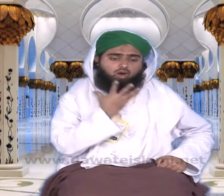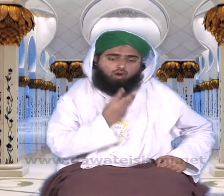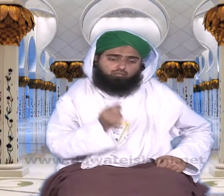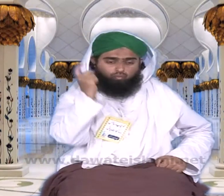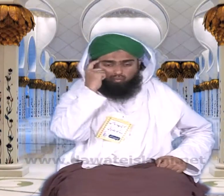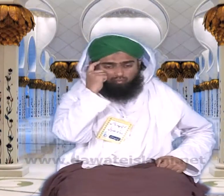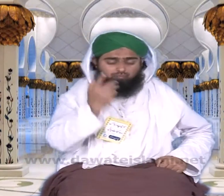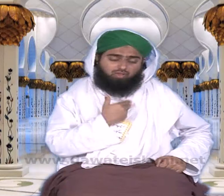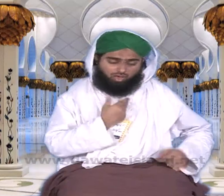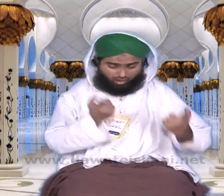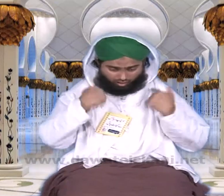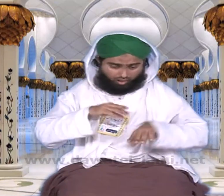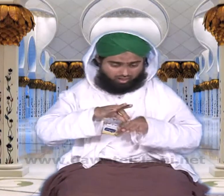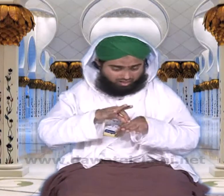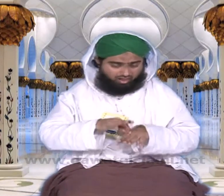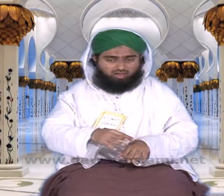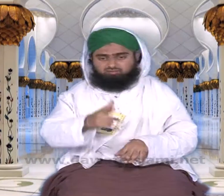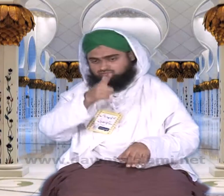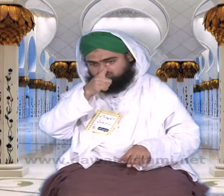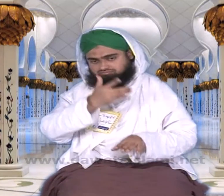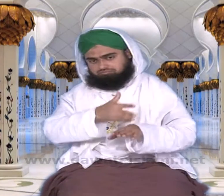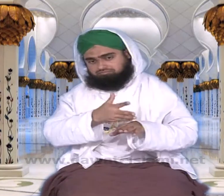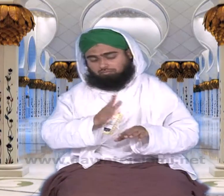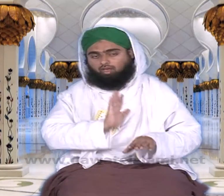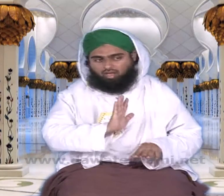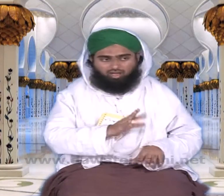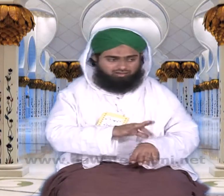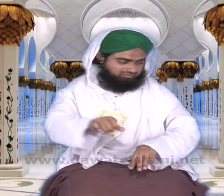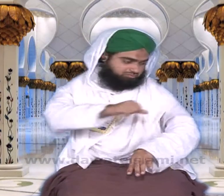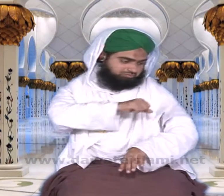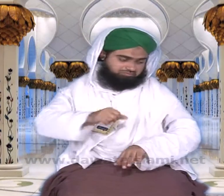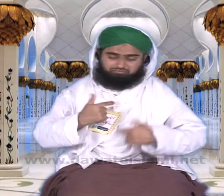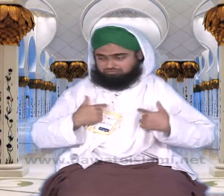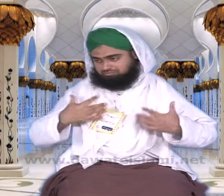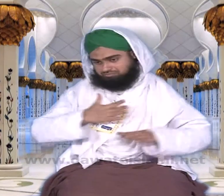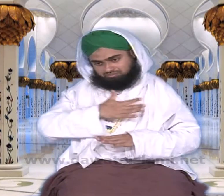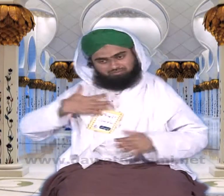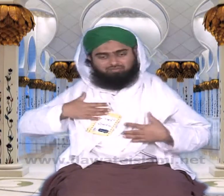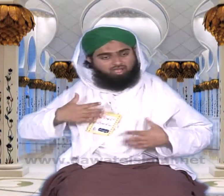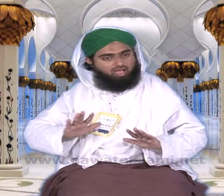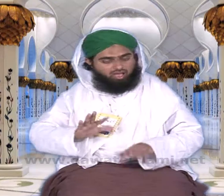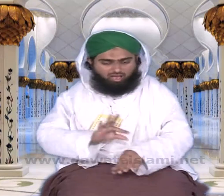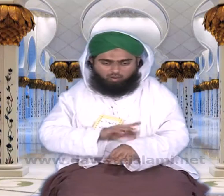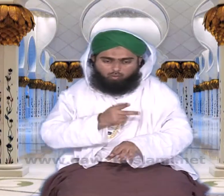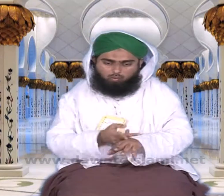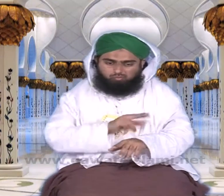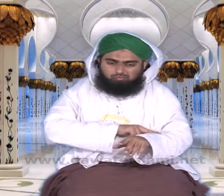جس پر مکھی نہیں بیٹھتے اپنے کپڑے پر سلوٹ نہیں آنے جاتے پریس کی ہوئے کپڑے پہنتے اور